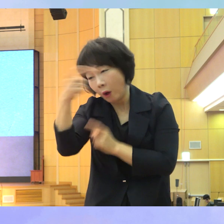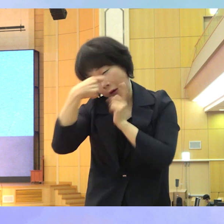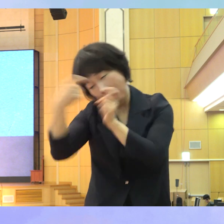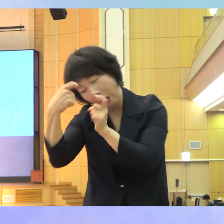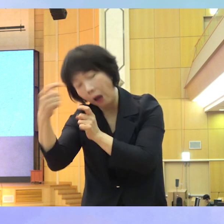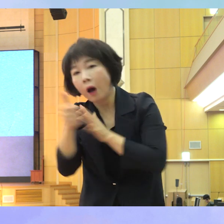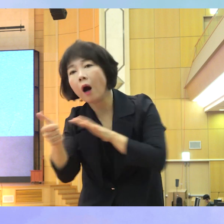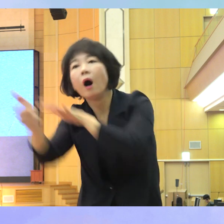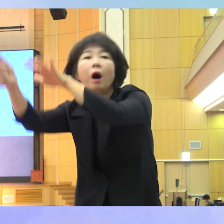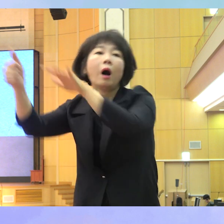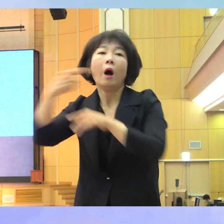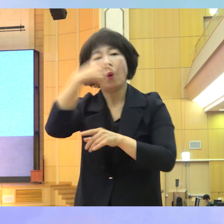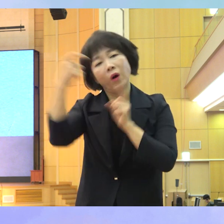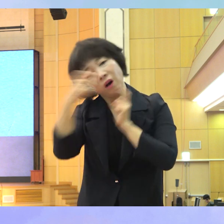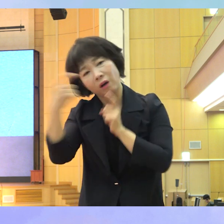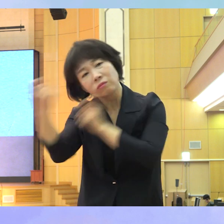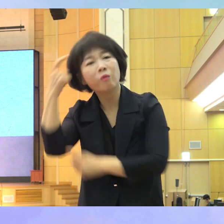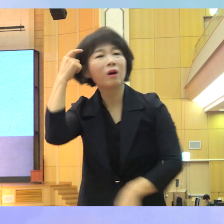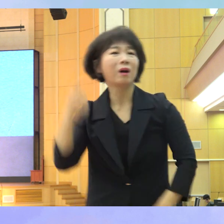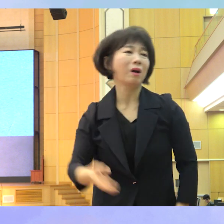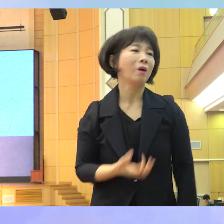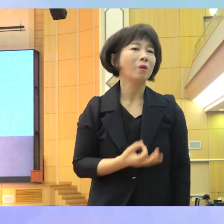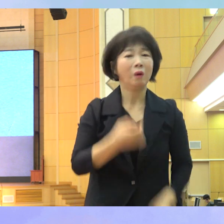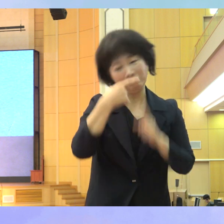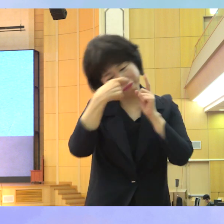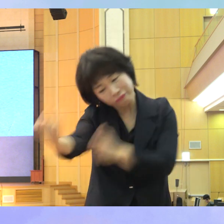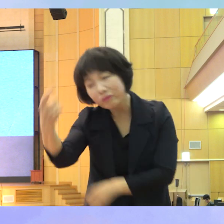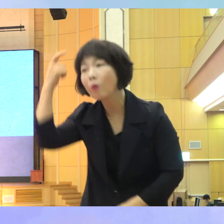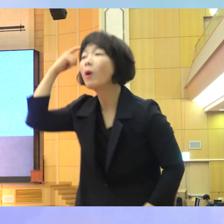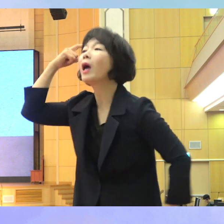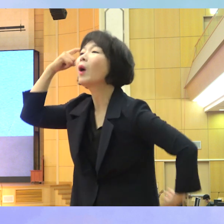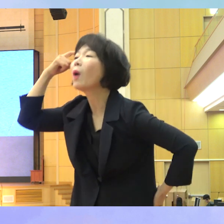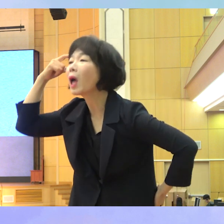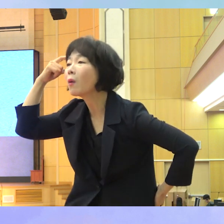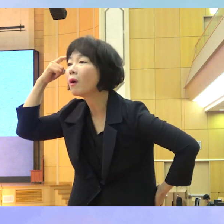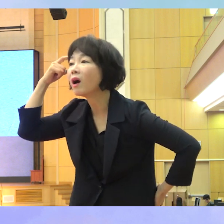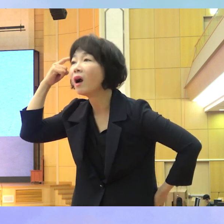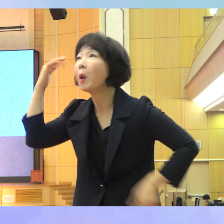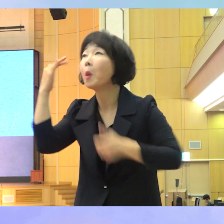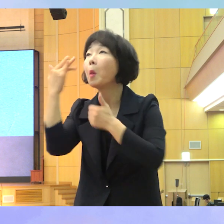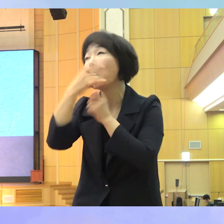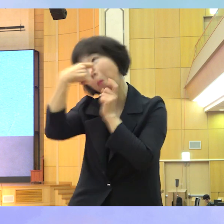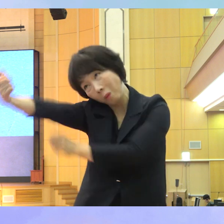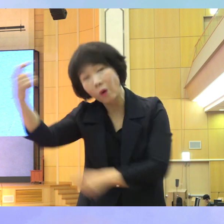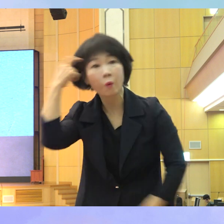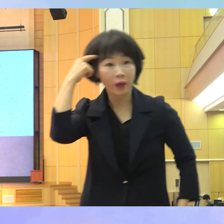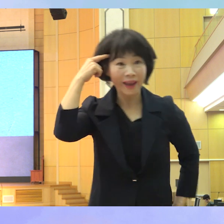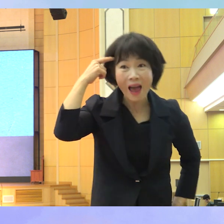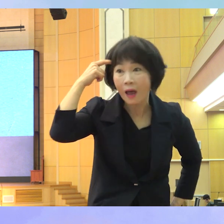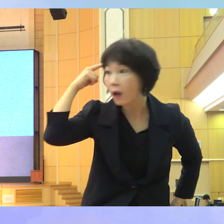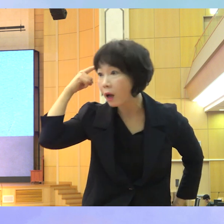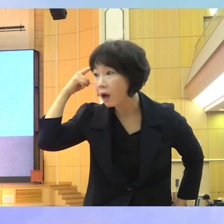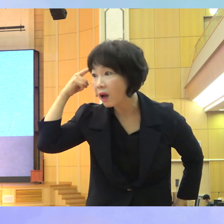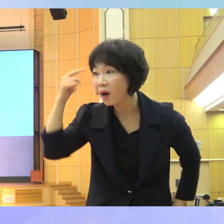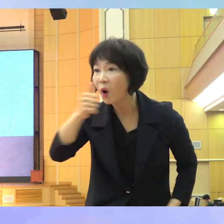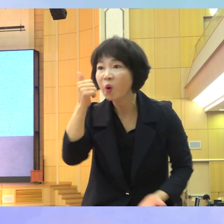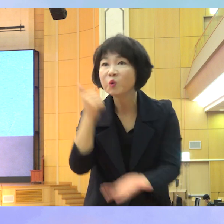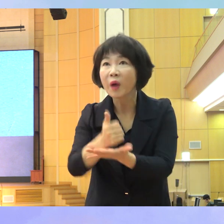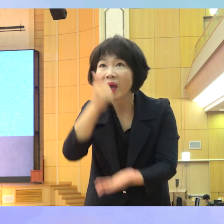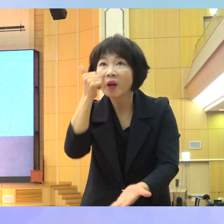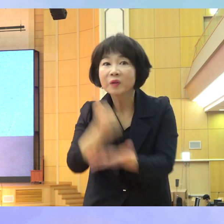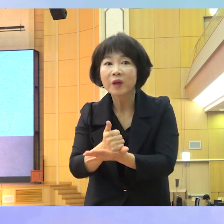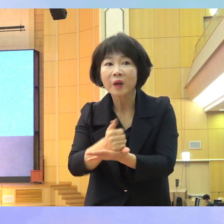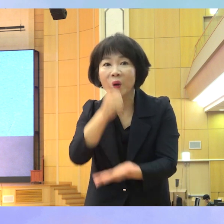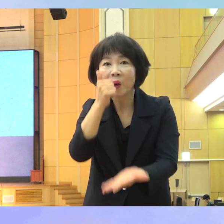이스라엘 백성도 자꾸 그 노예였던 노예 근성으로 자꾸 살아간다는 거예요. 우리도 자꾸 죄의 습성으로